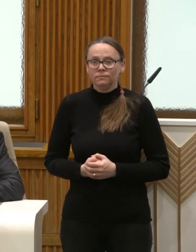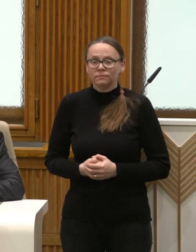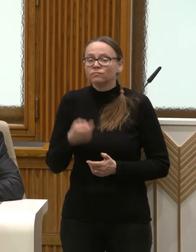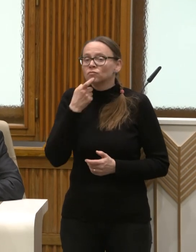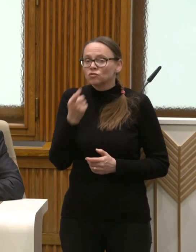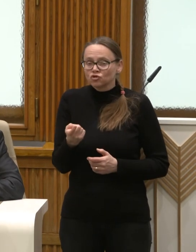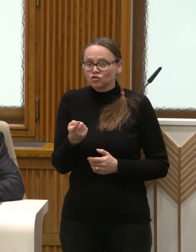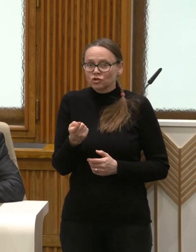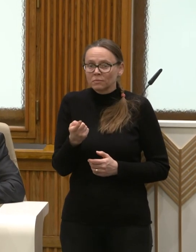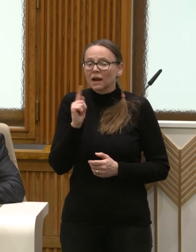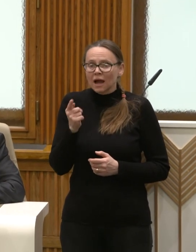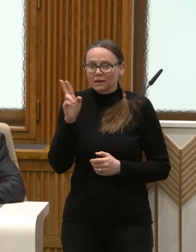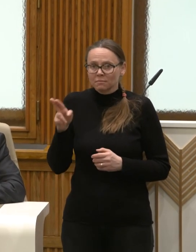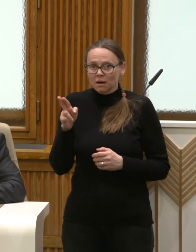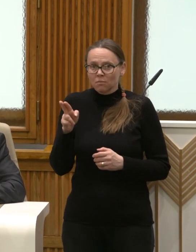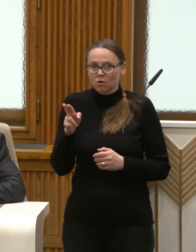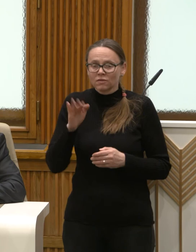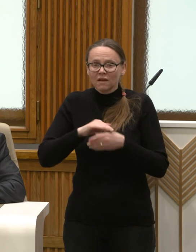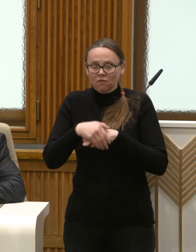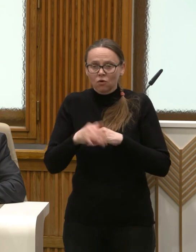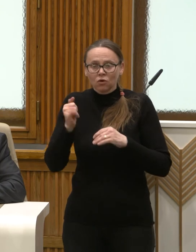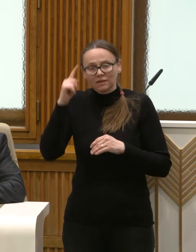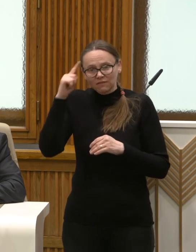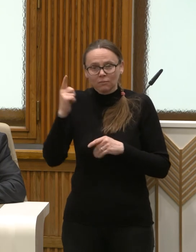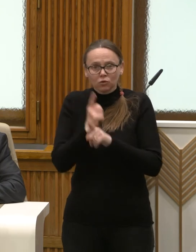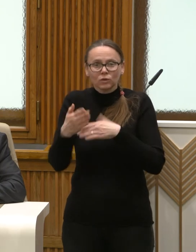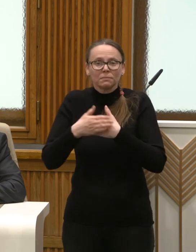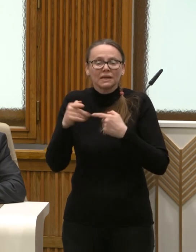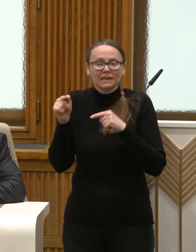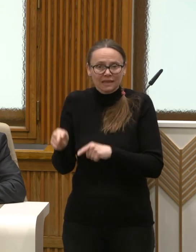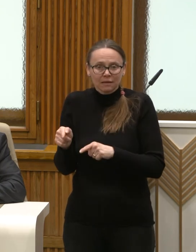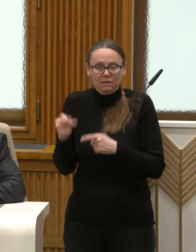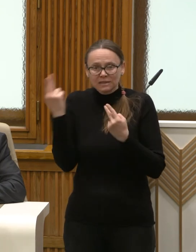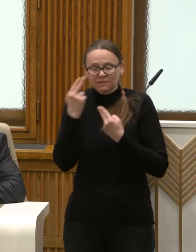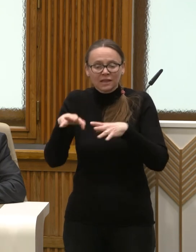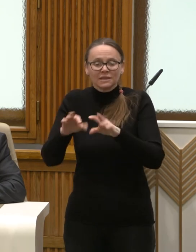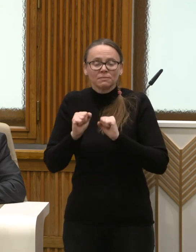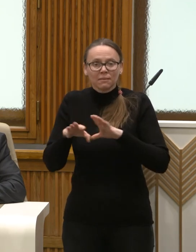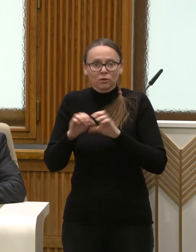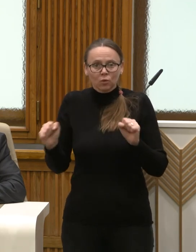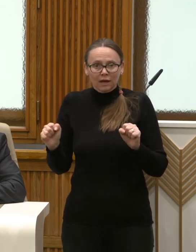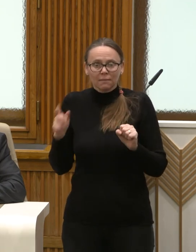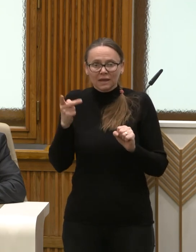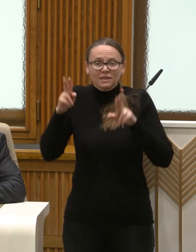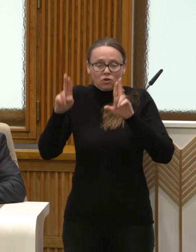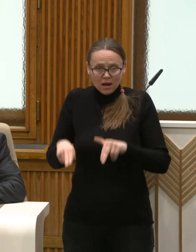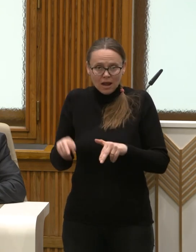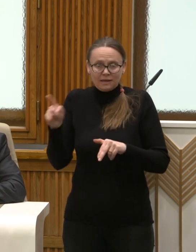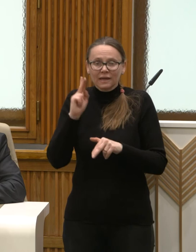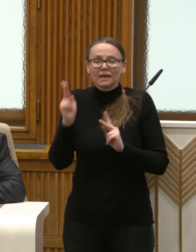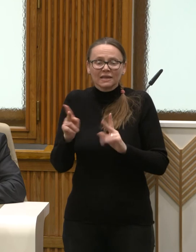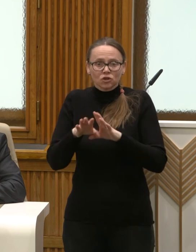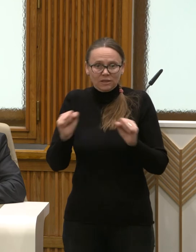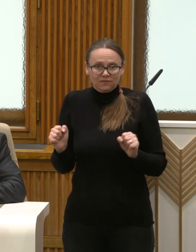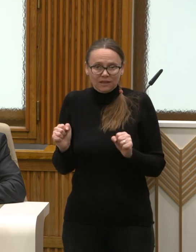čim razpolagamo, da vemo tudi pri tem seveda sprejemati ukrepe, ki so realni, ki so izvedljivi